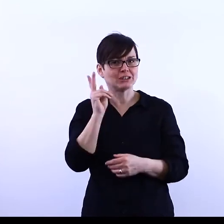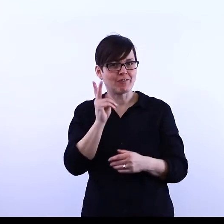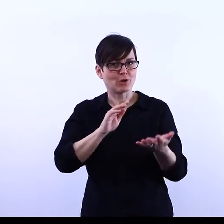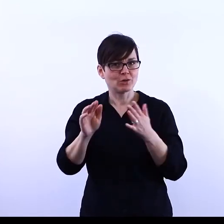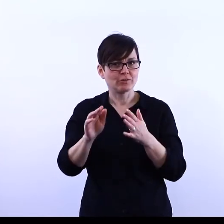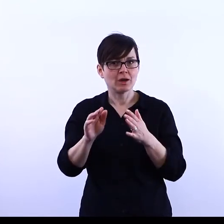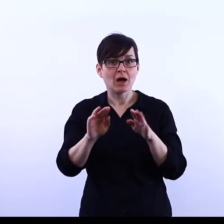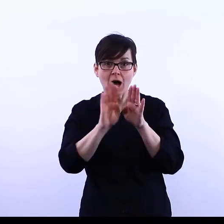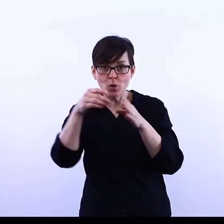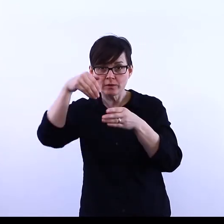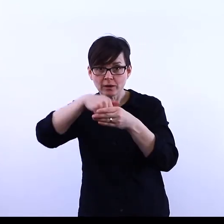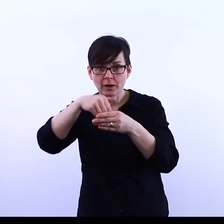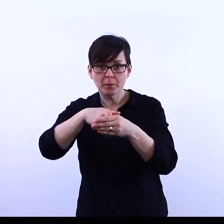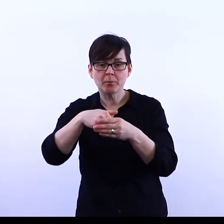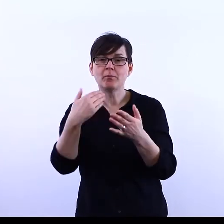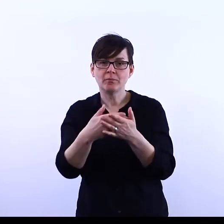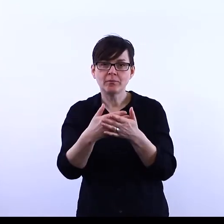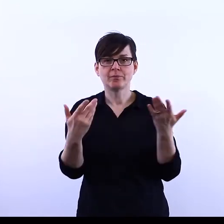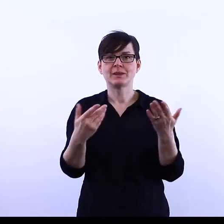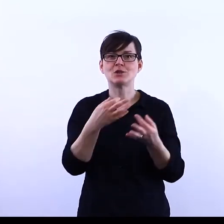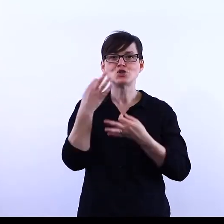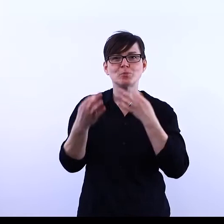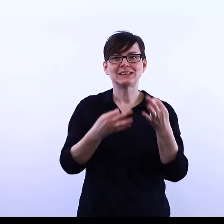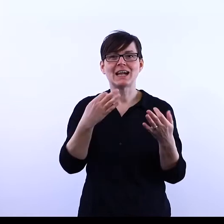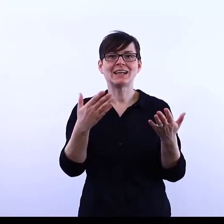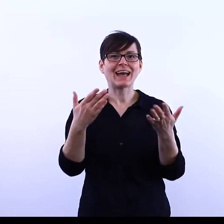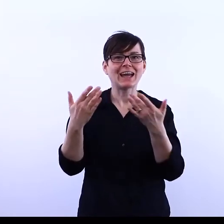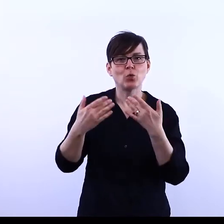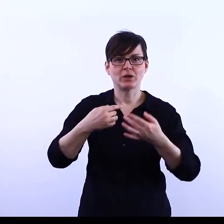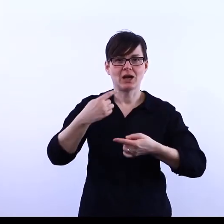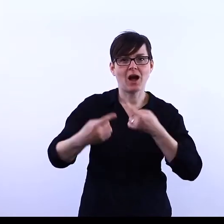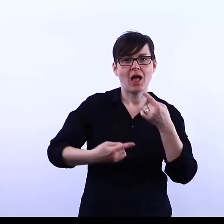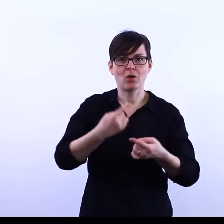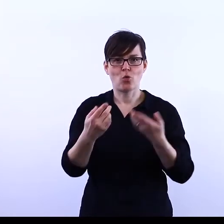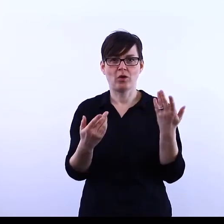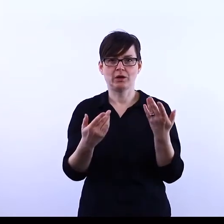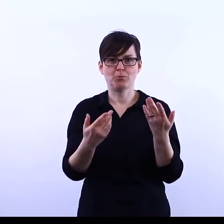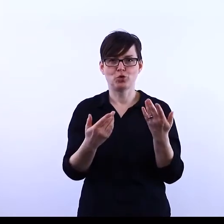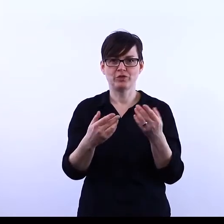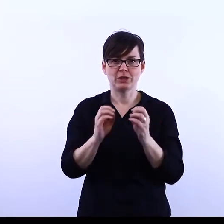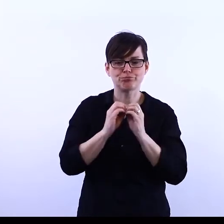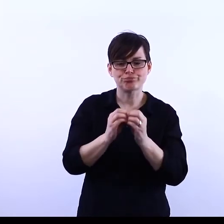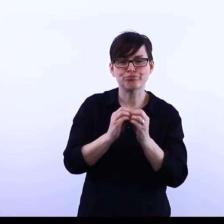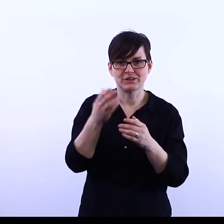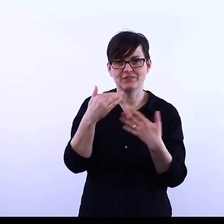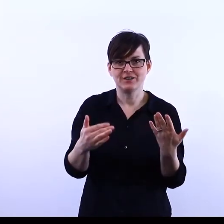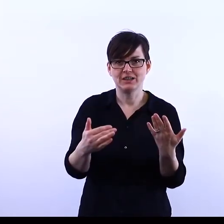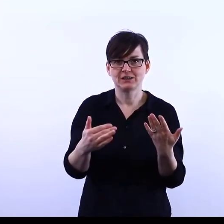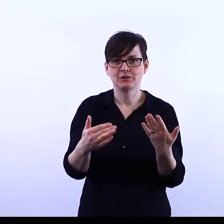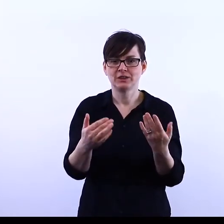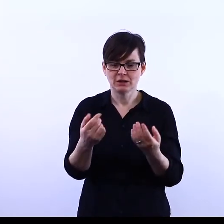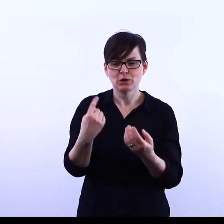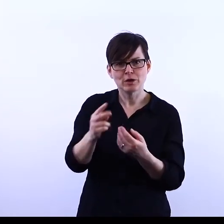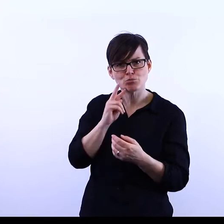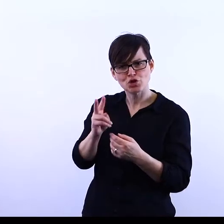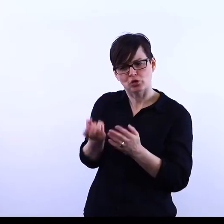in-house einen Recruiting-Algorithmus, ein sozusagen auch aus Daten lernendes Entscheidungssystem kreieren